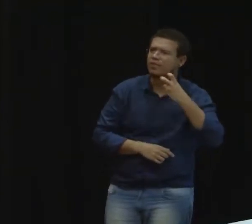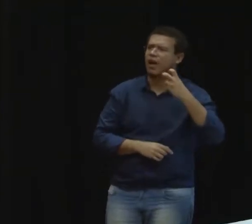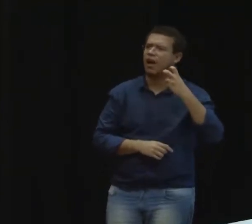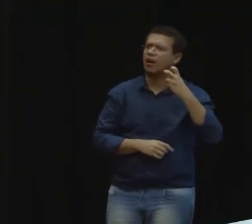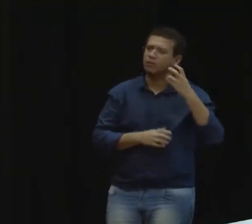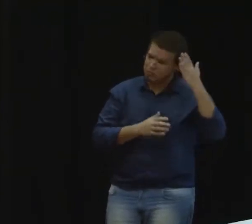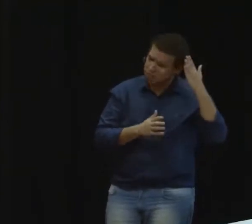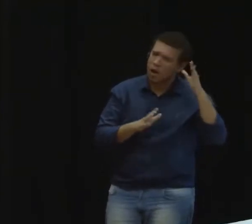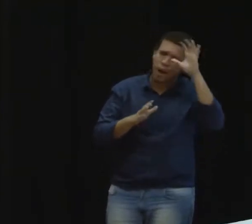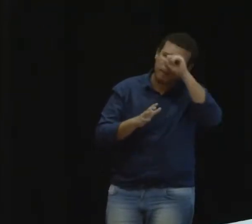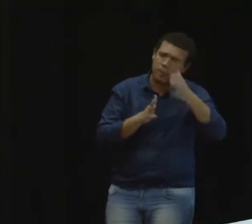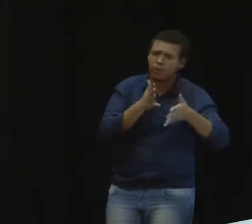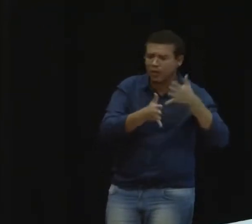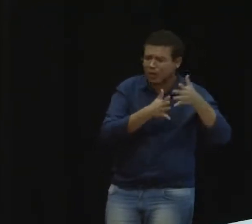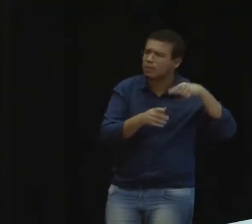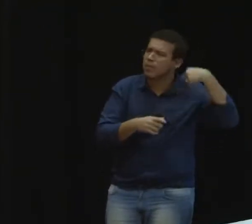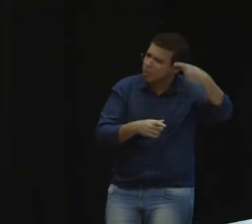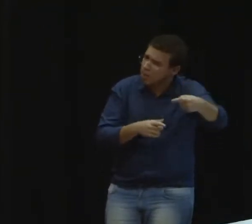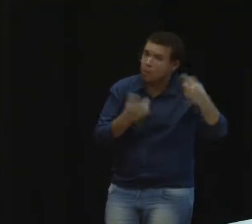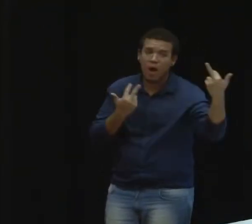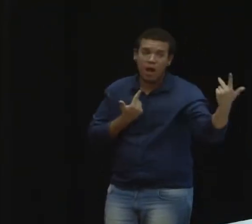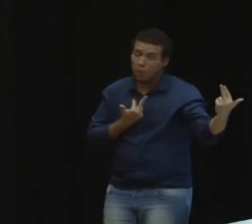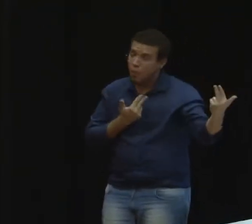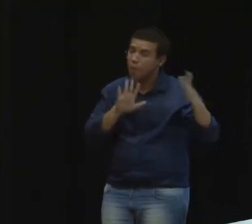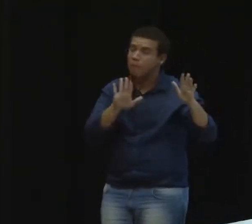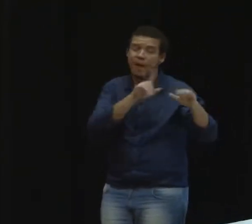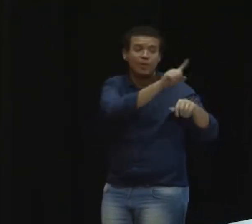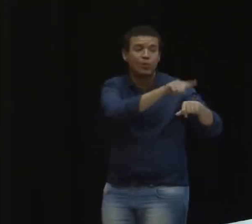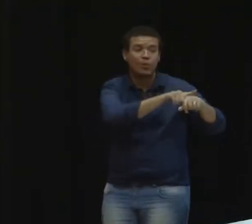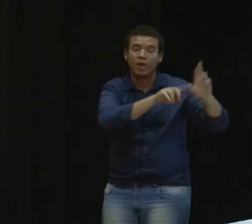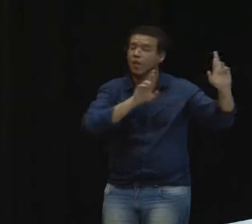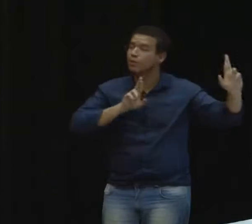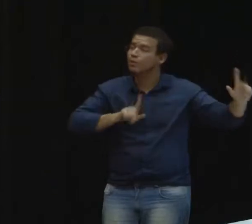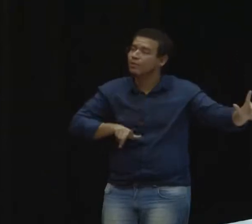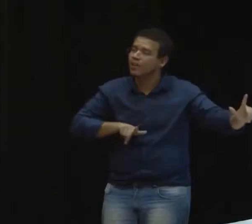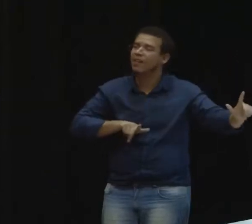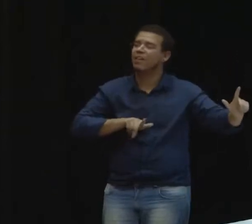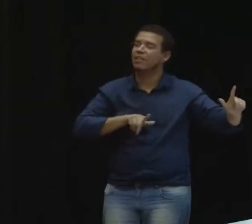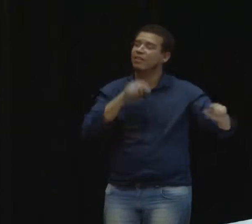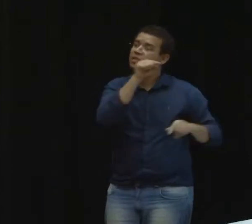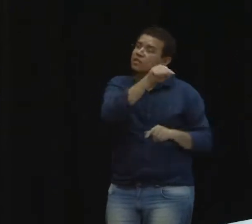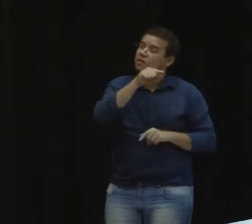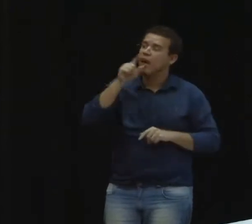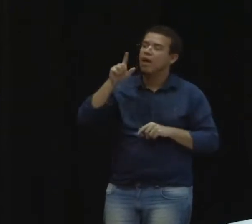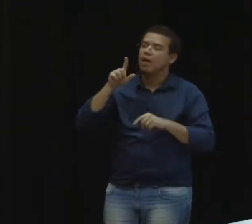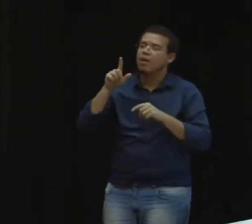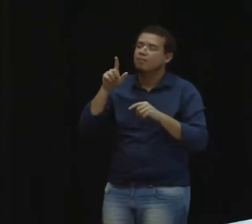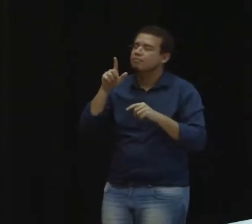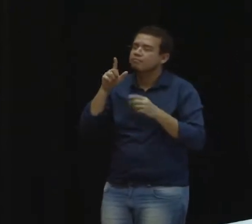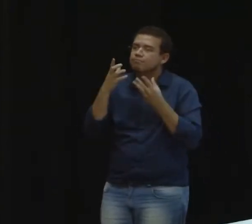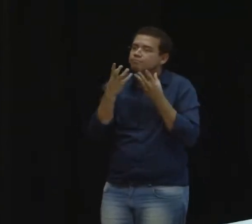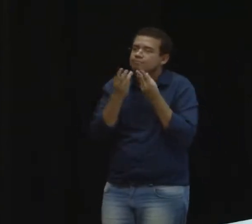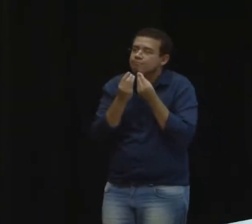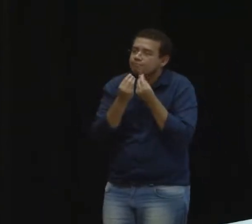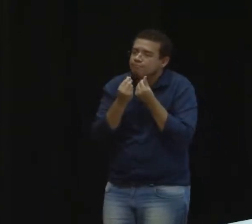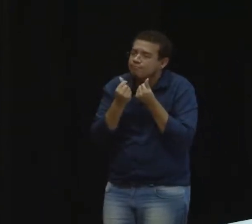foram oralizados, aprenderam língua de sinais depois, assim como eu, mas nasceram em momentos diferentes, em tempos